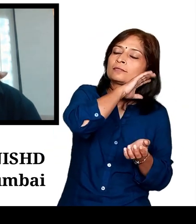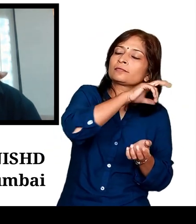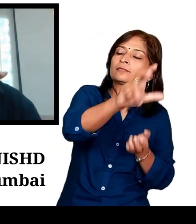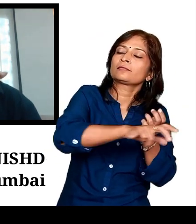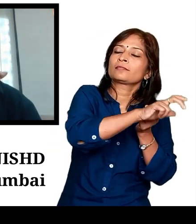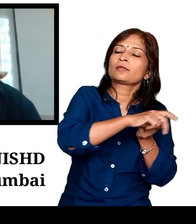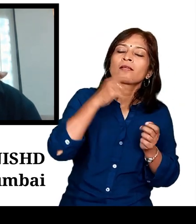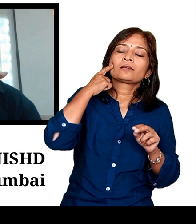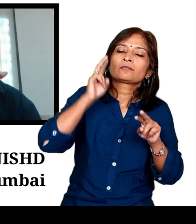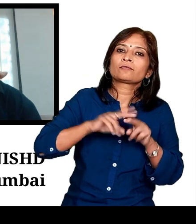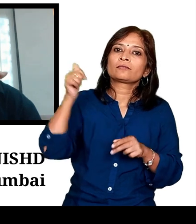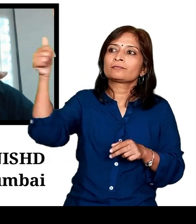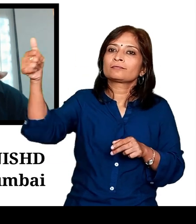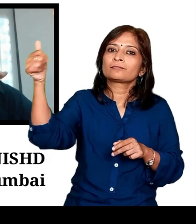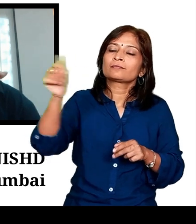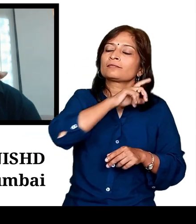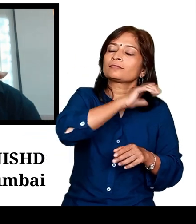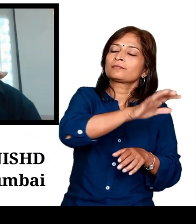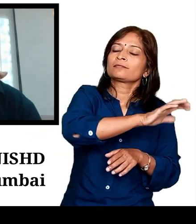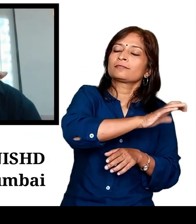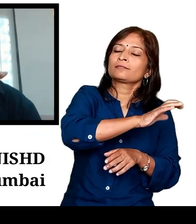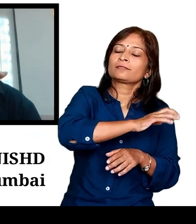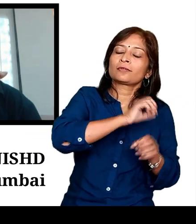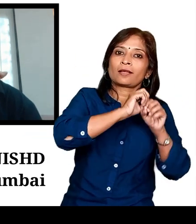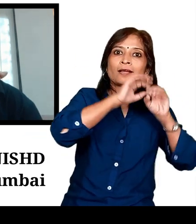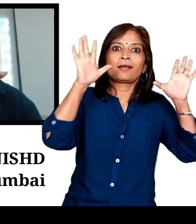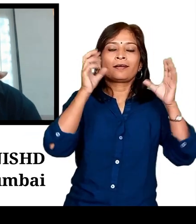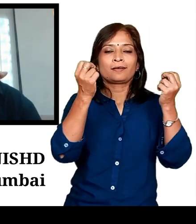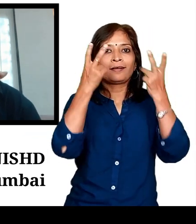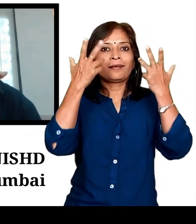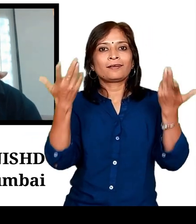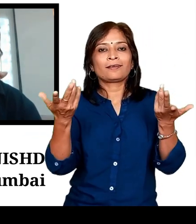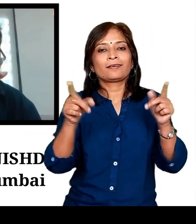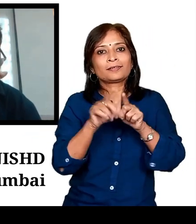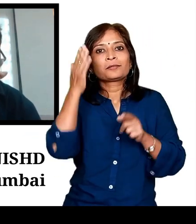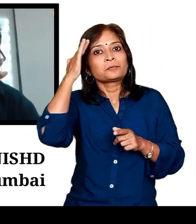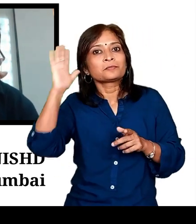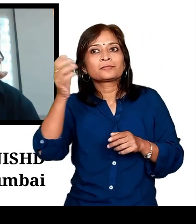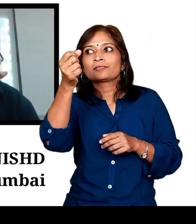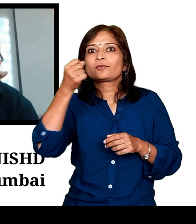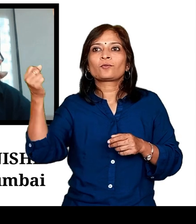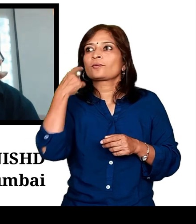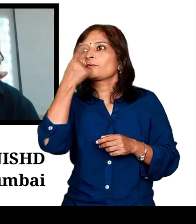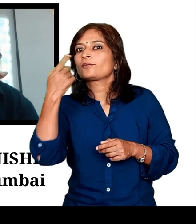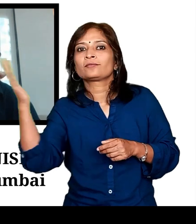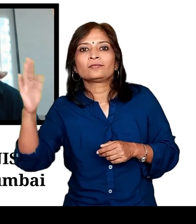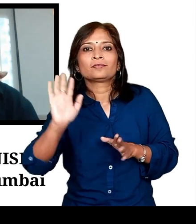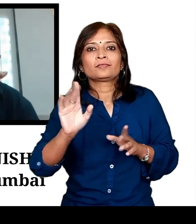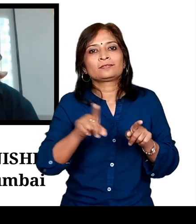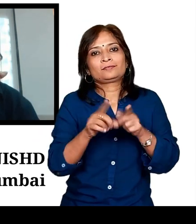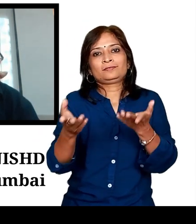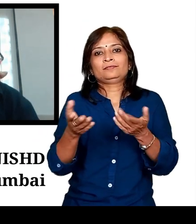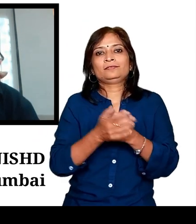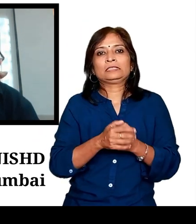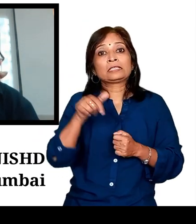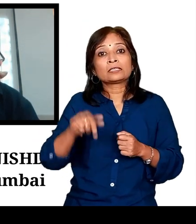रखेंगे, कोई अगर बेल बजेगा तो इट विल स्टार्ट वाइब्रेट, तो पता चलेगा वो जाएगा. हाँ जी, पता चलेगा. या उसके